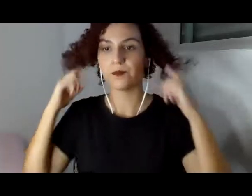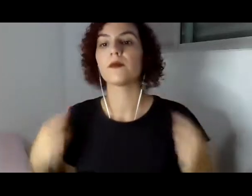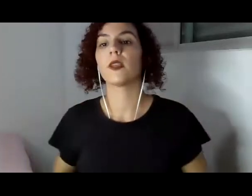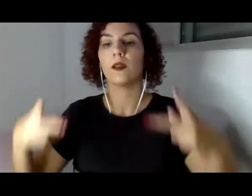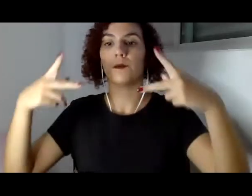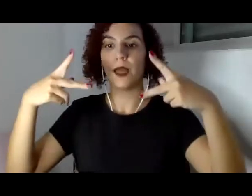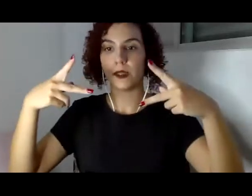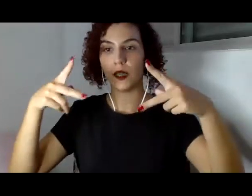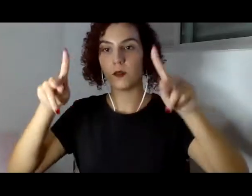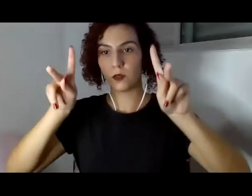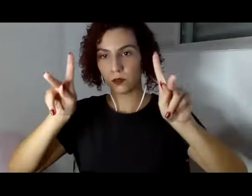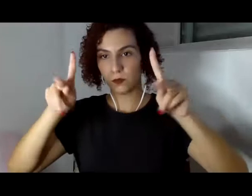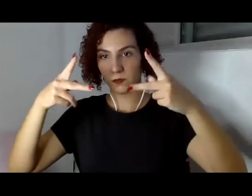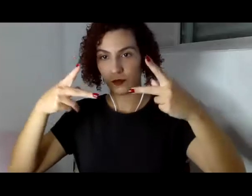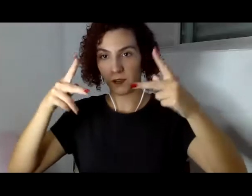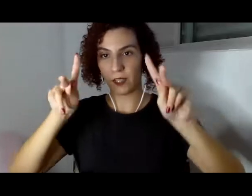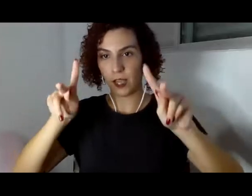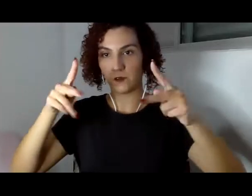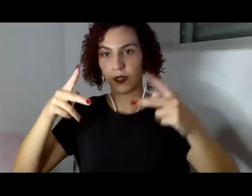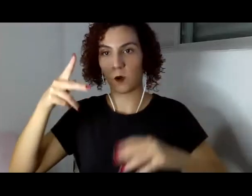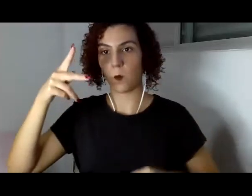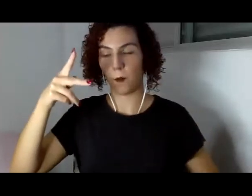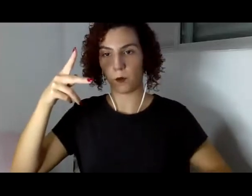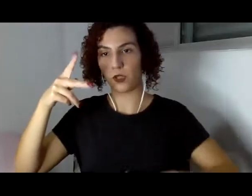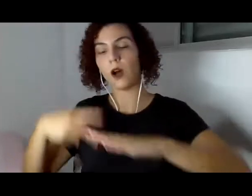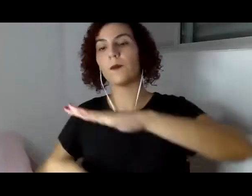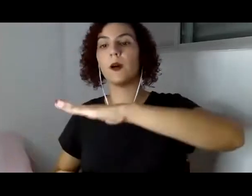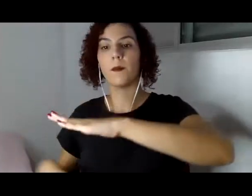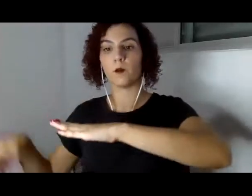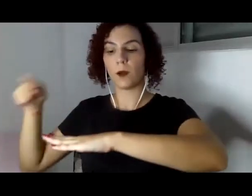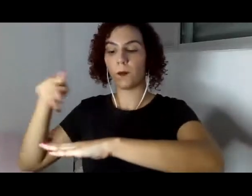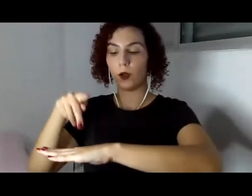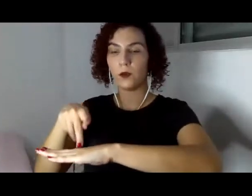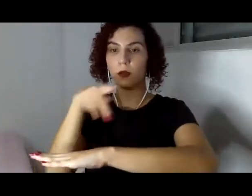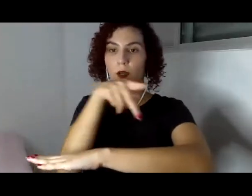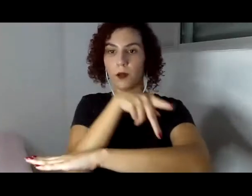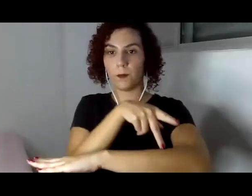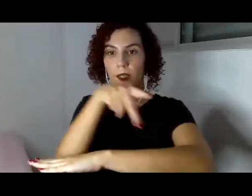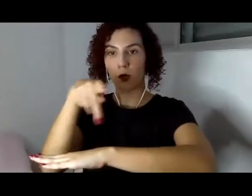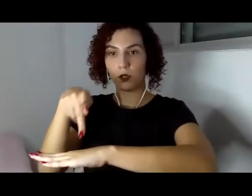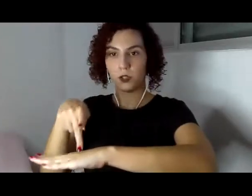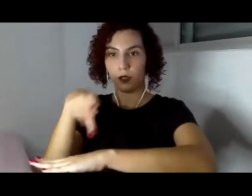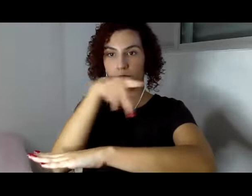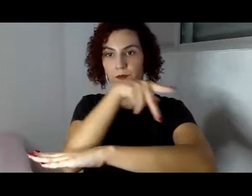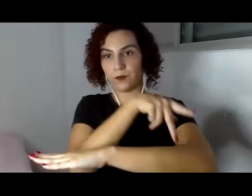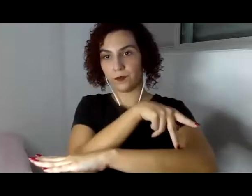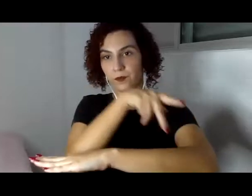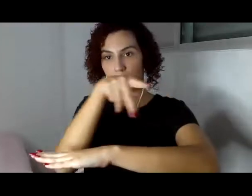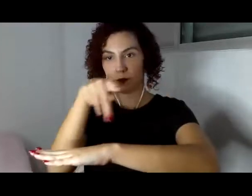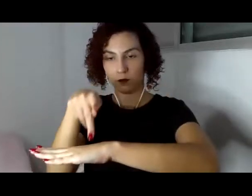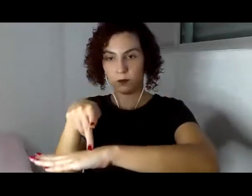Pedagogia. Pezinhos, na verdade, vai ser com uma mão só, mão de apoio, pedagogia.